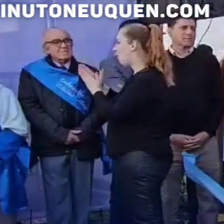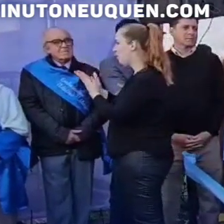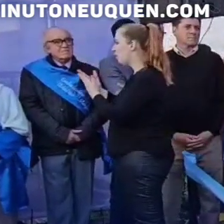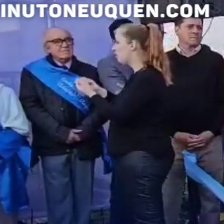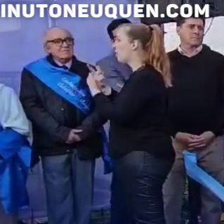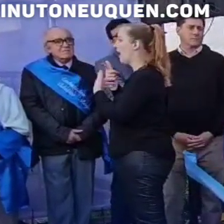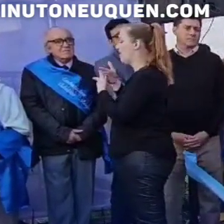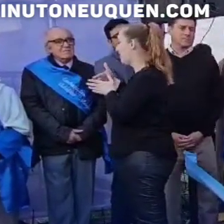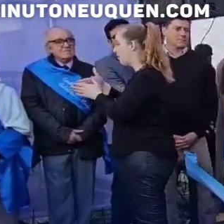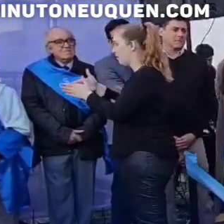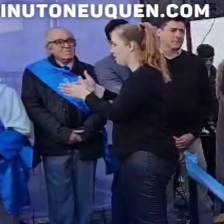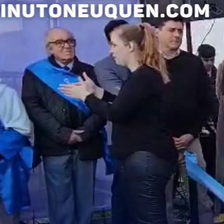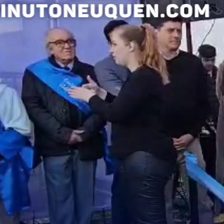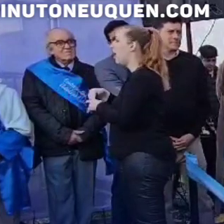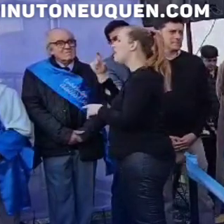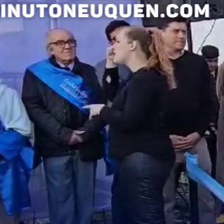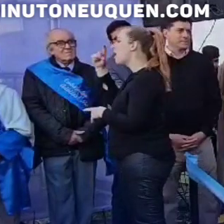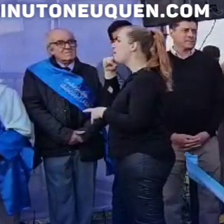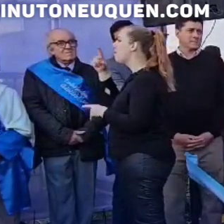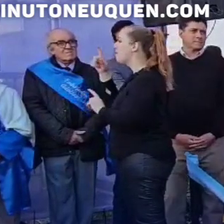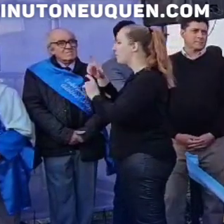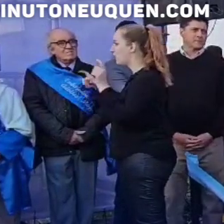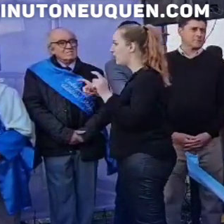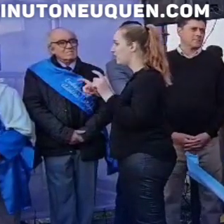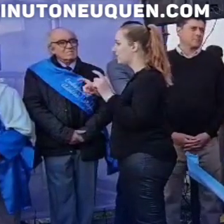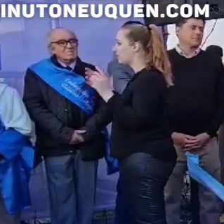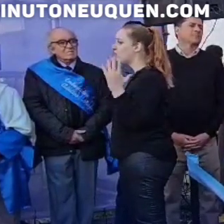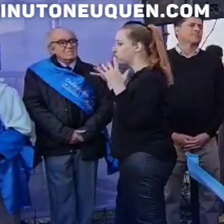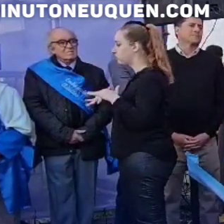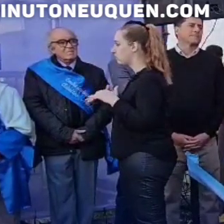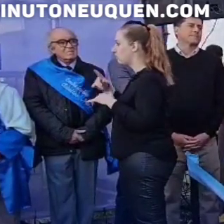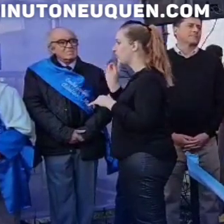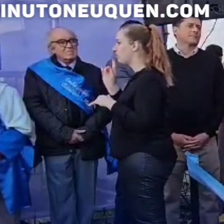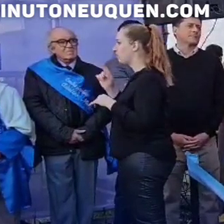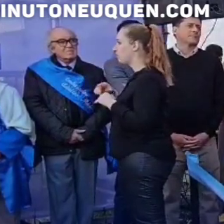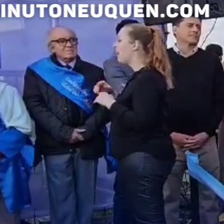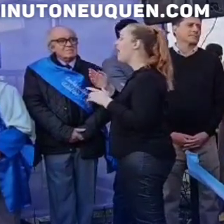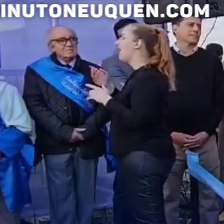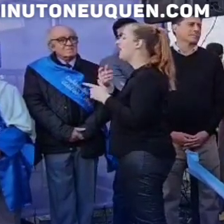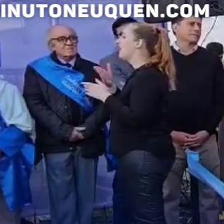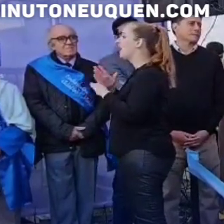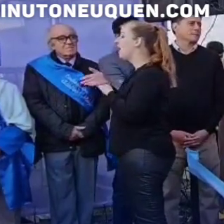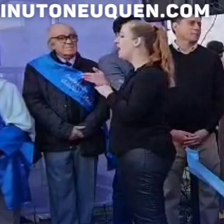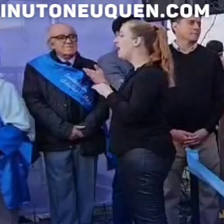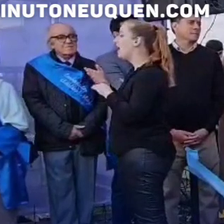camino. Son 10.000 personas que van a pasar en estos 10 días, entrada libre y gratuita. ¿En qué